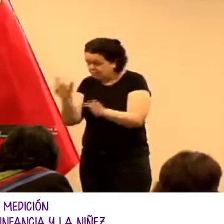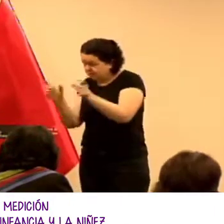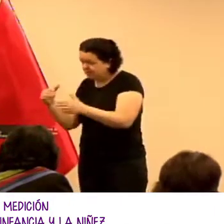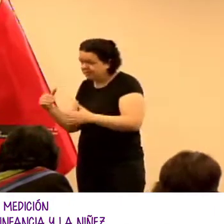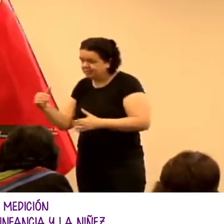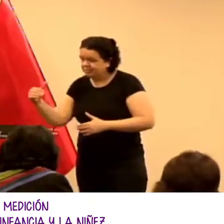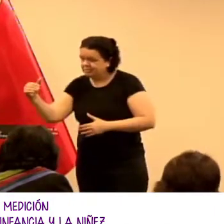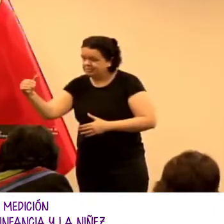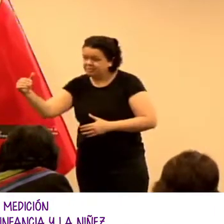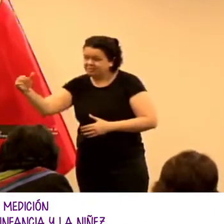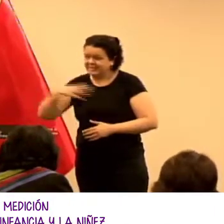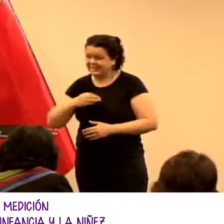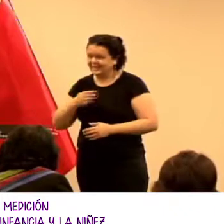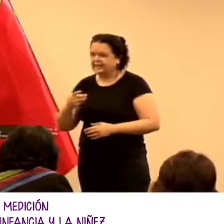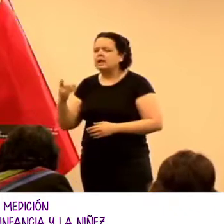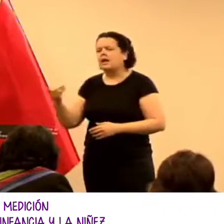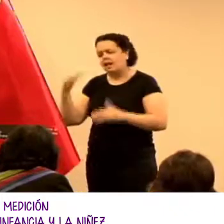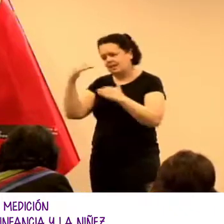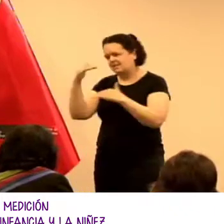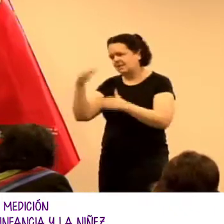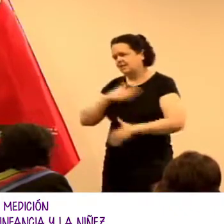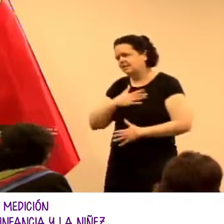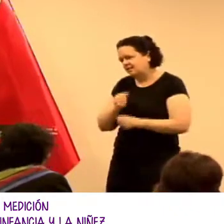la incidencia de las limitaciones funcionales